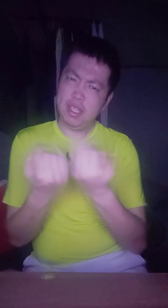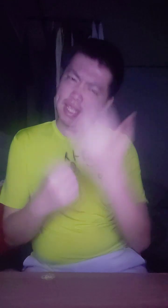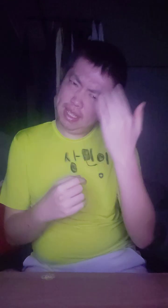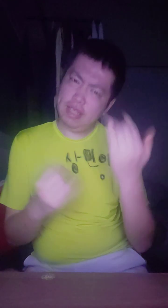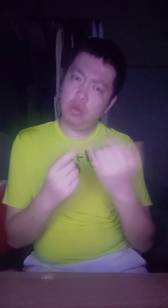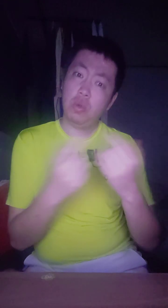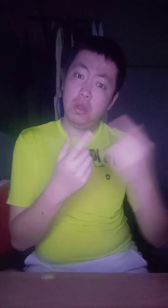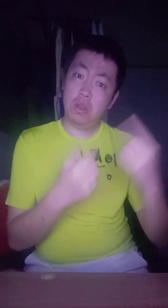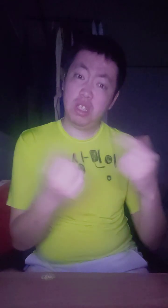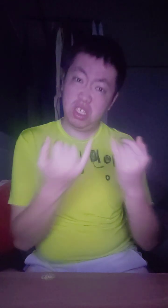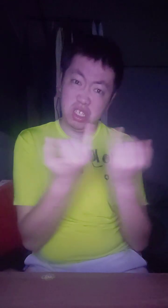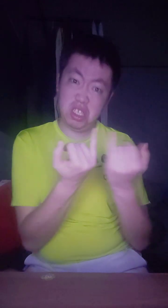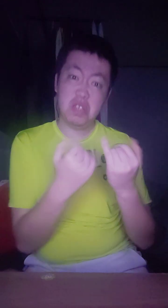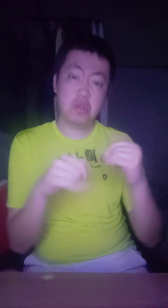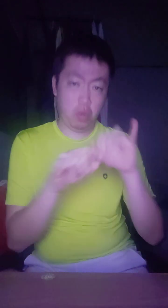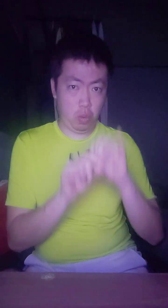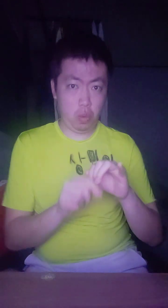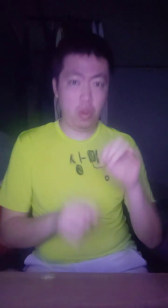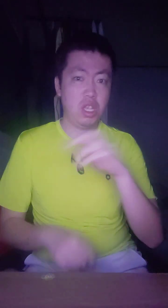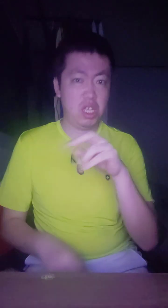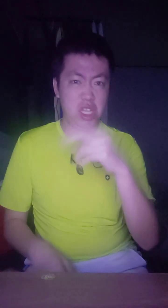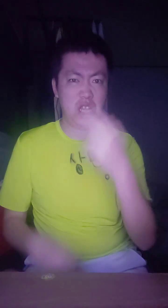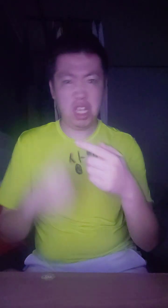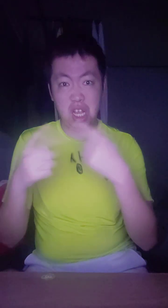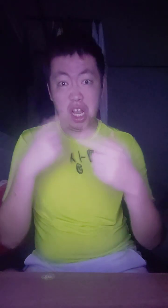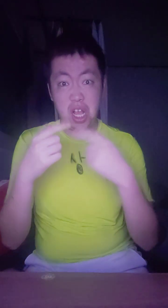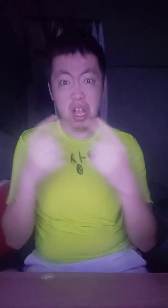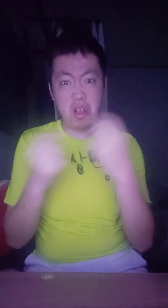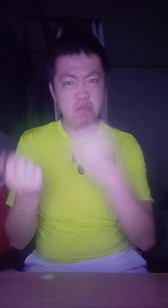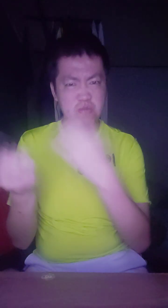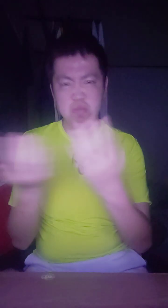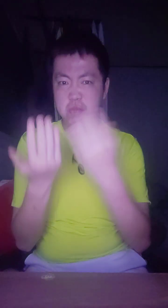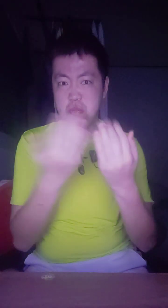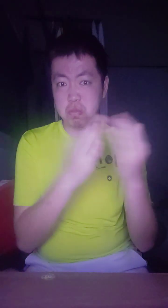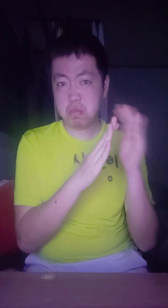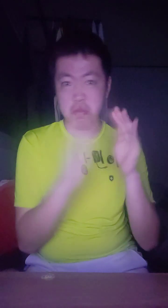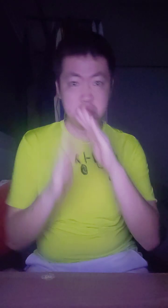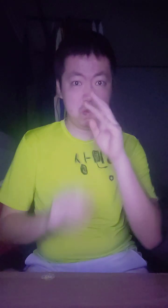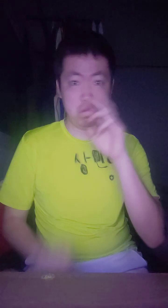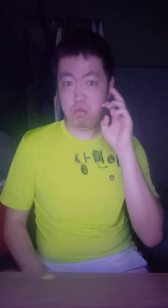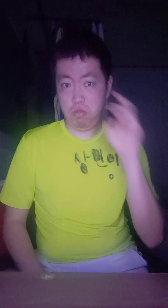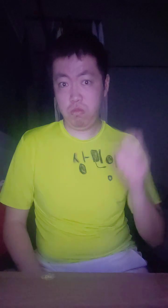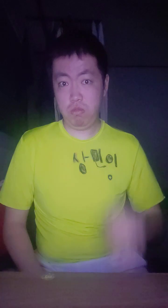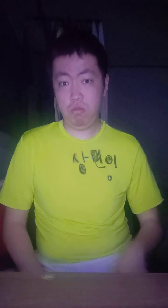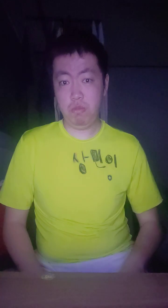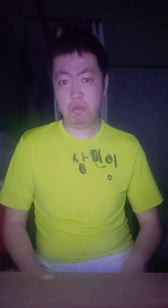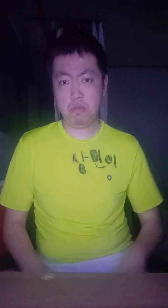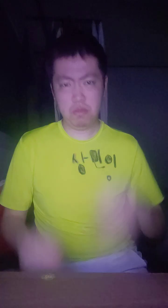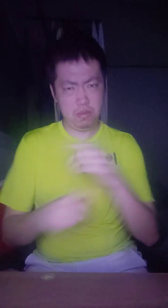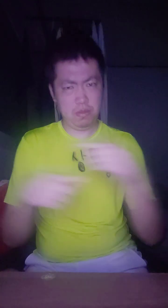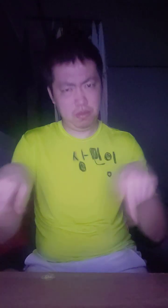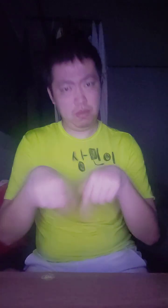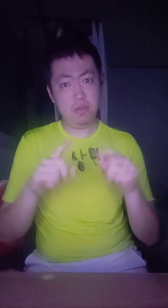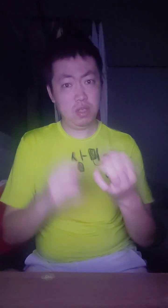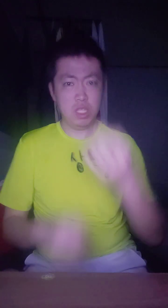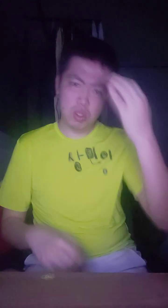A양과 알고 지내던 사이로 이야기하자며 A양을 부른 것으로 알려졌습니다. A양과 함께 나온 초등학생 한